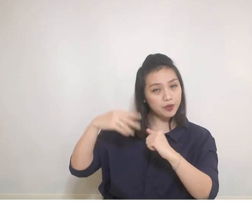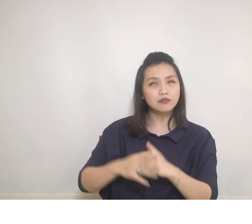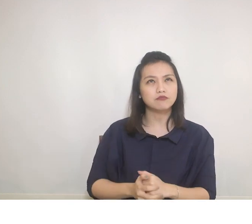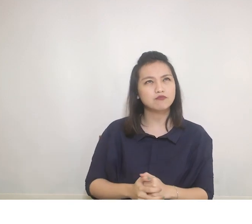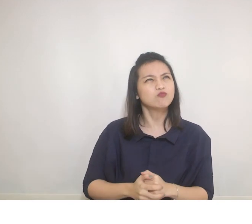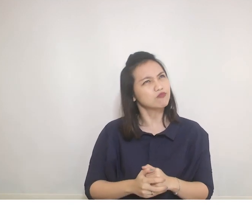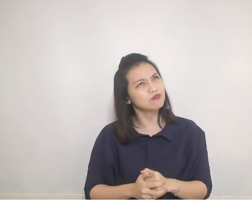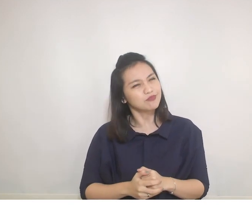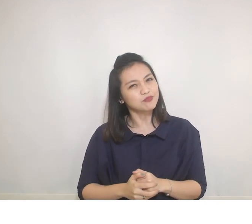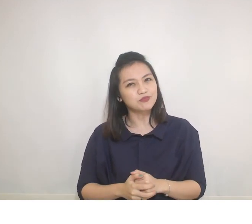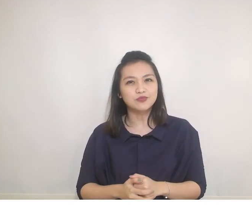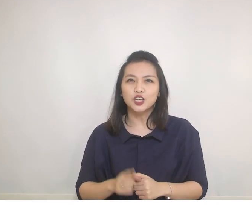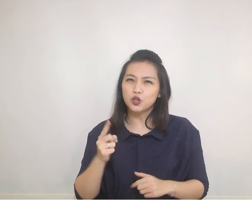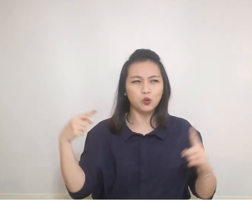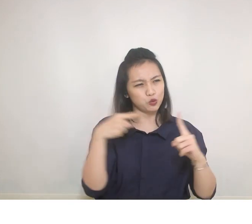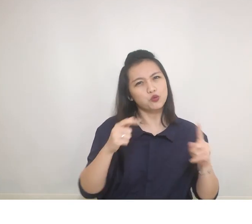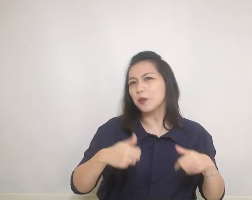benar-benar menampar ya.